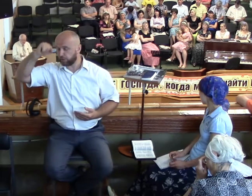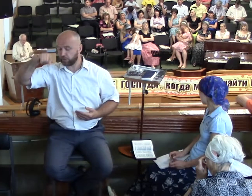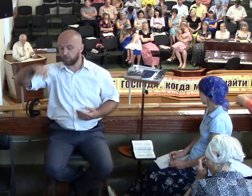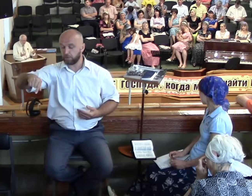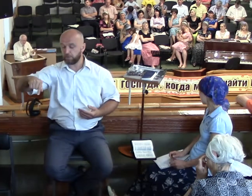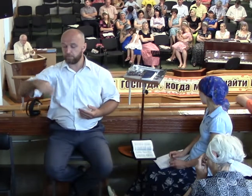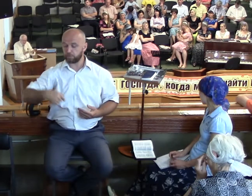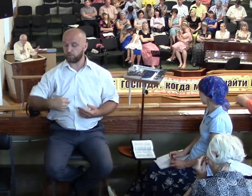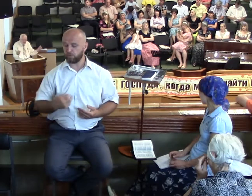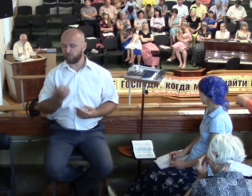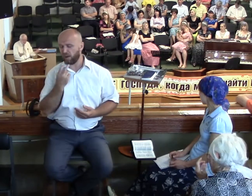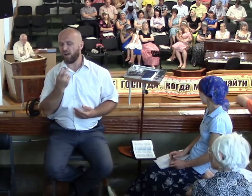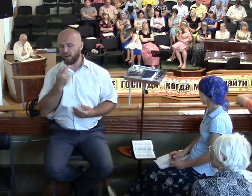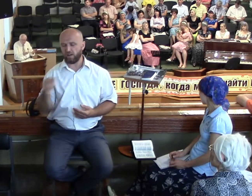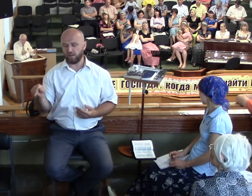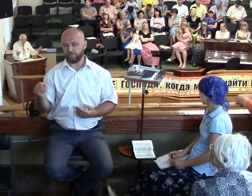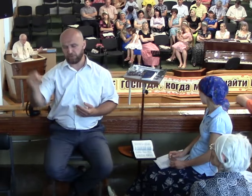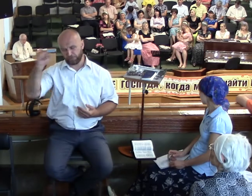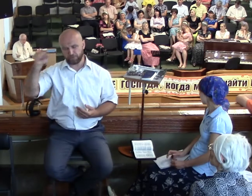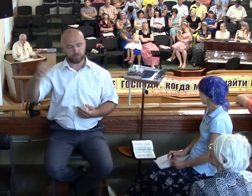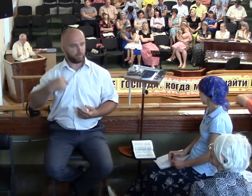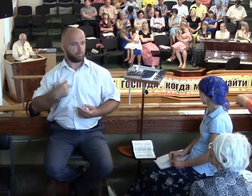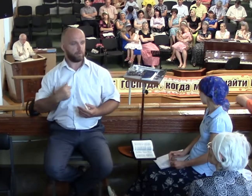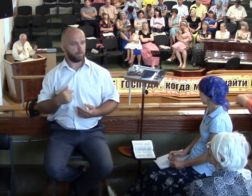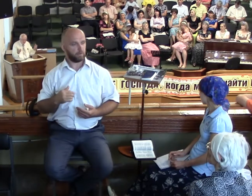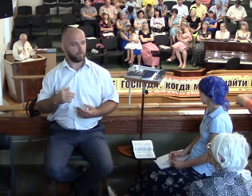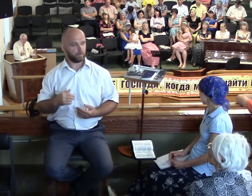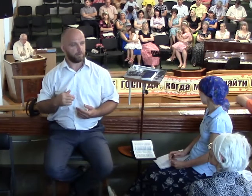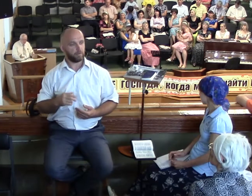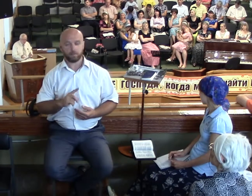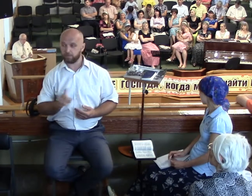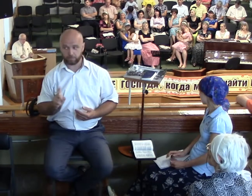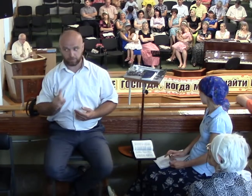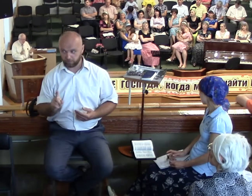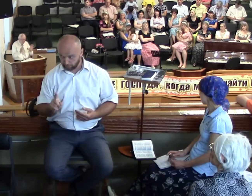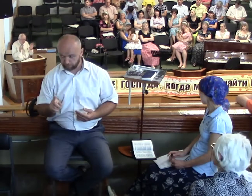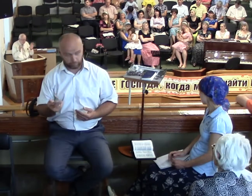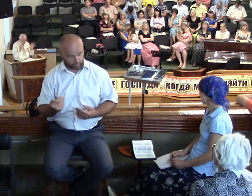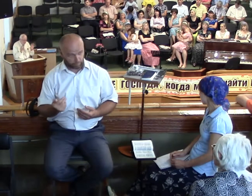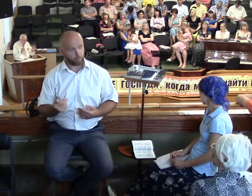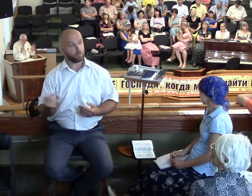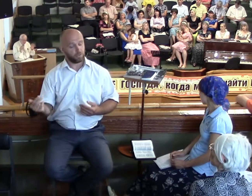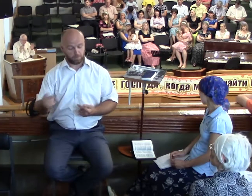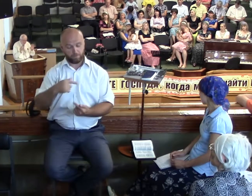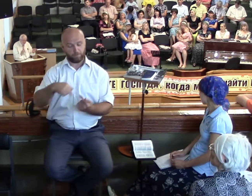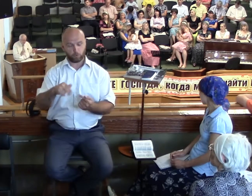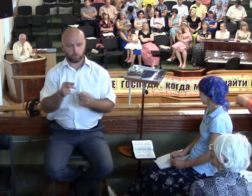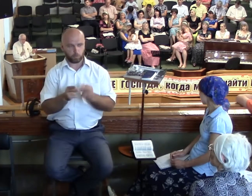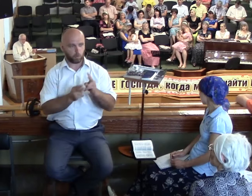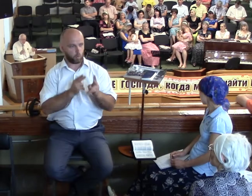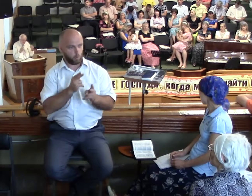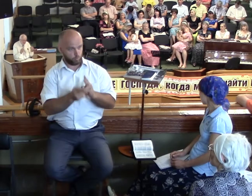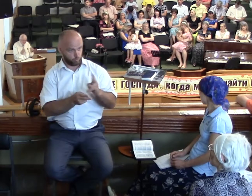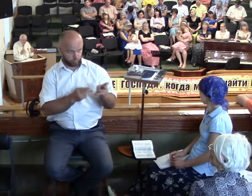видел, что народ рассеянный живет по другим законам, и поэтому им тяжело. Они живут в этом